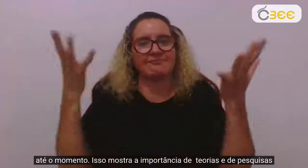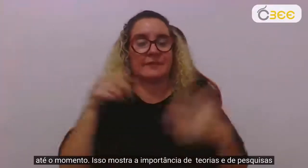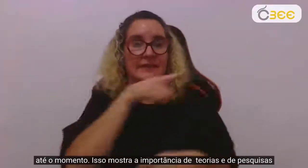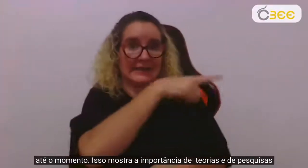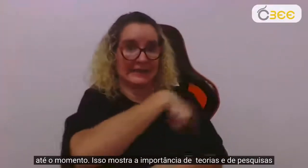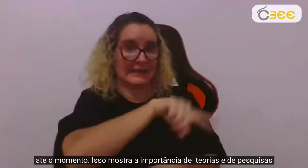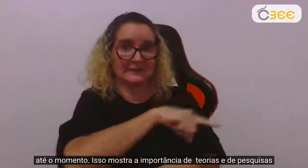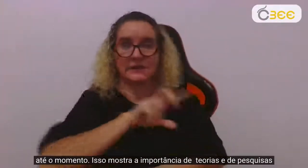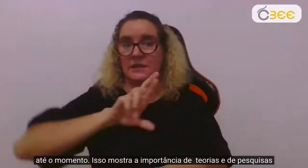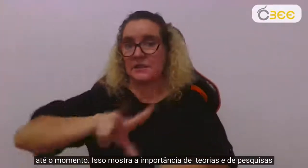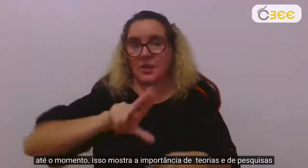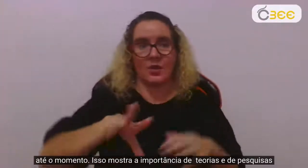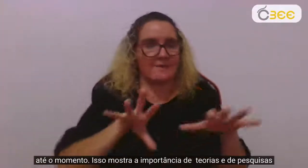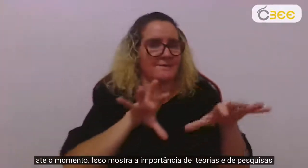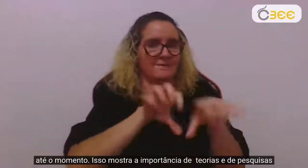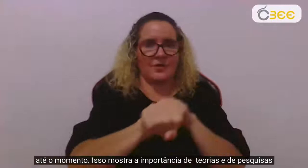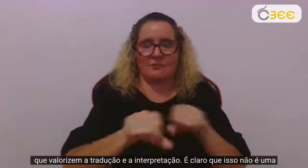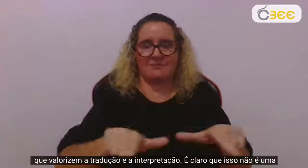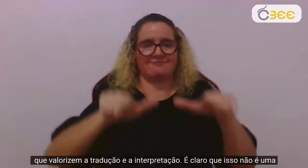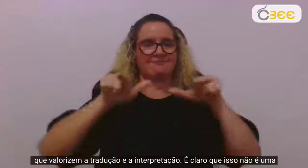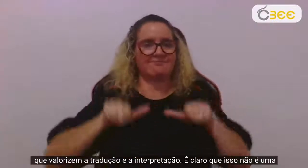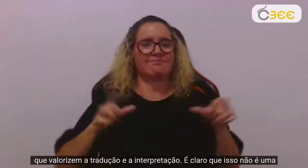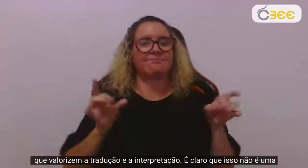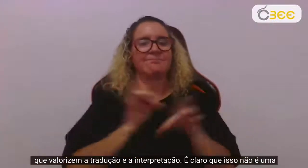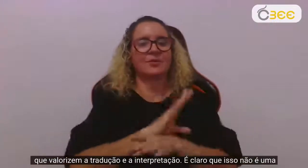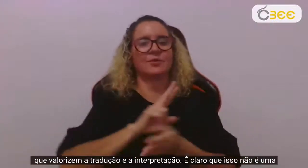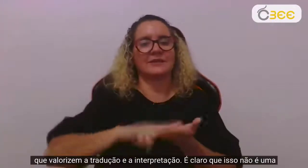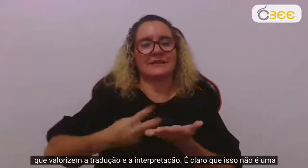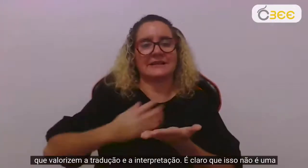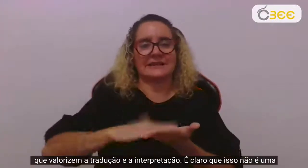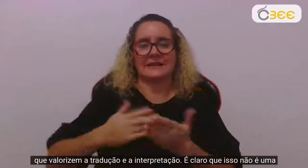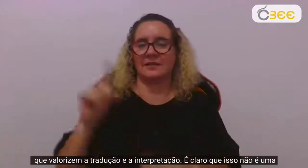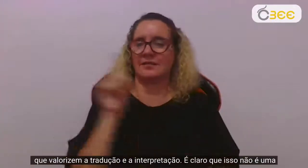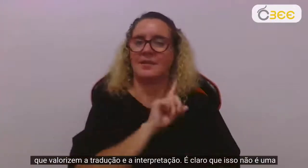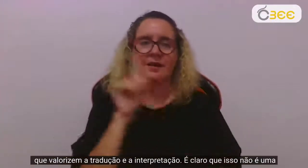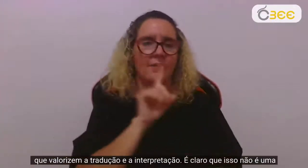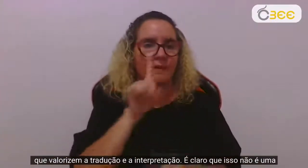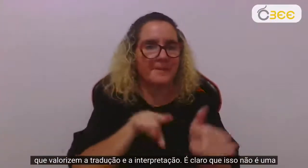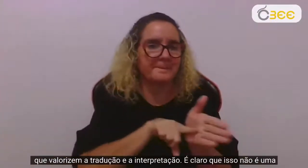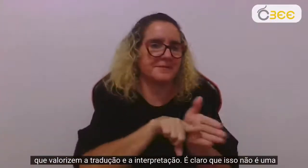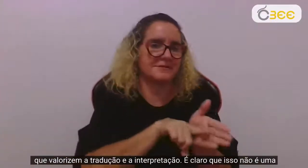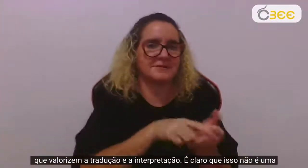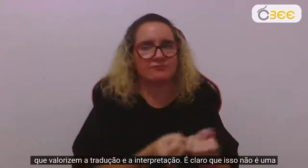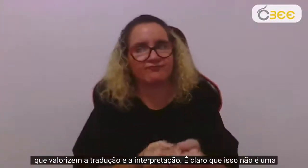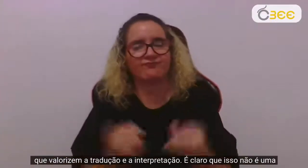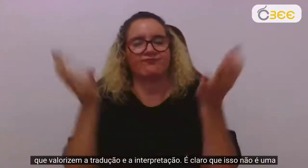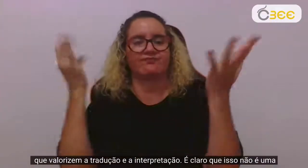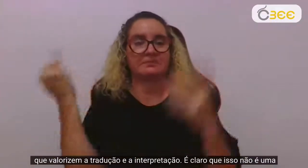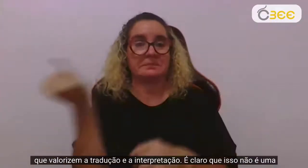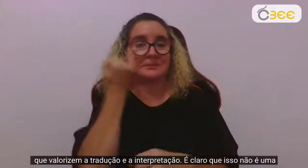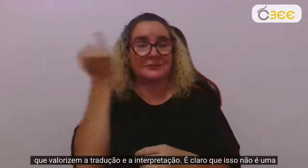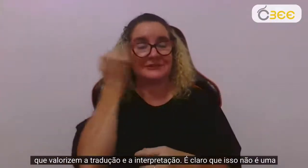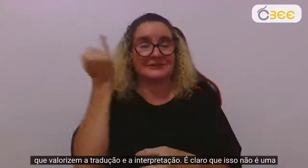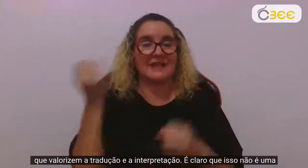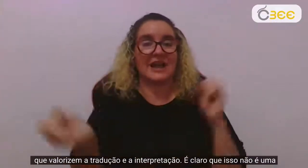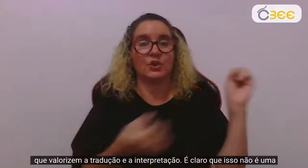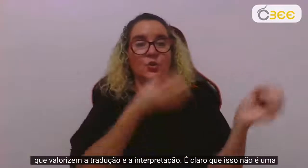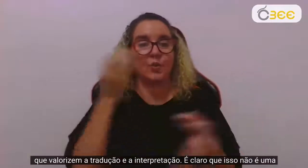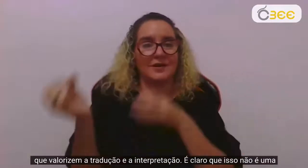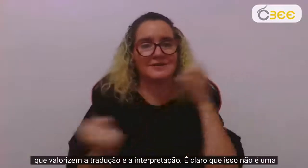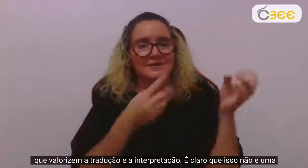importância de teorias e de pesquisas que valorizem a tradução e interpretação. É claro que isso não é